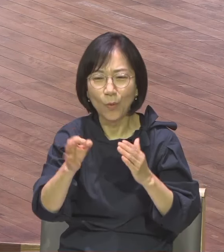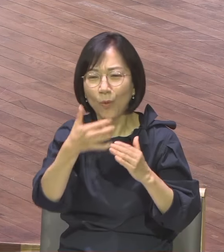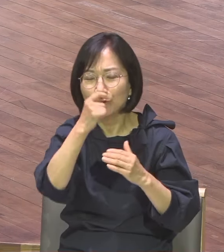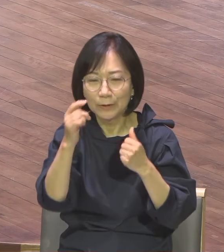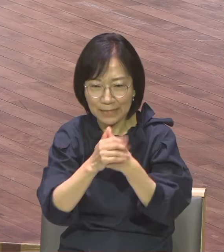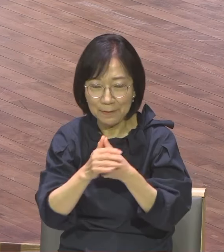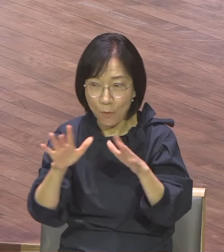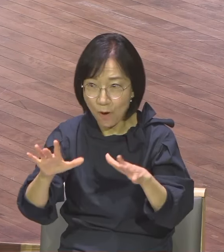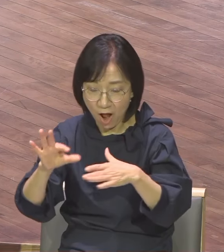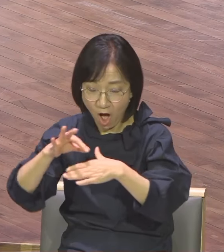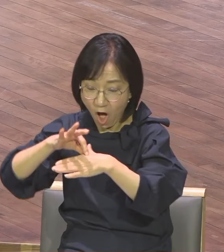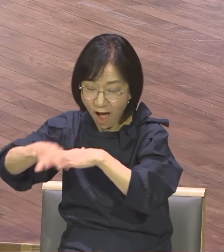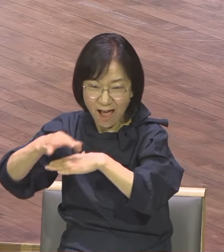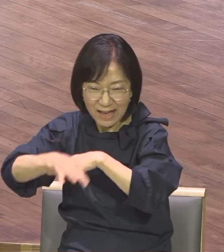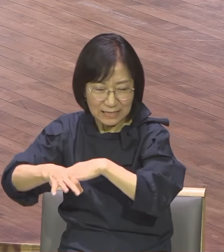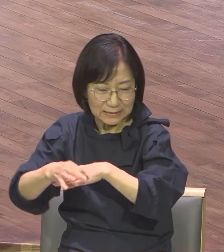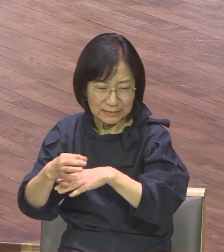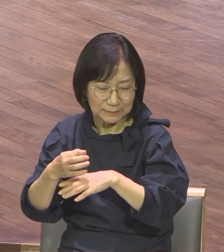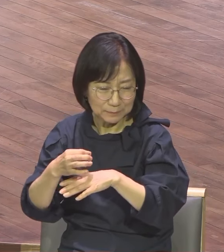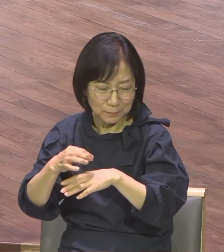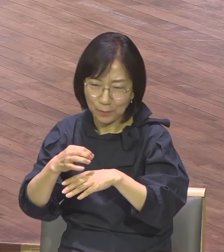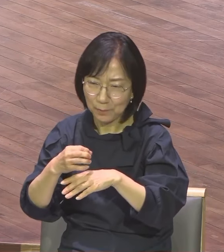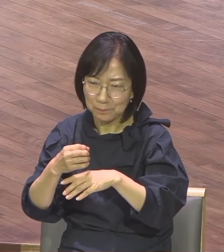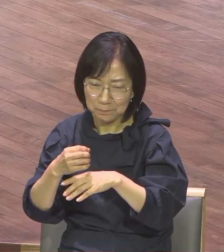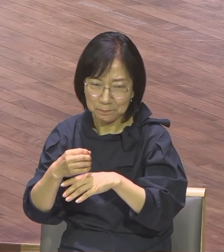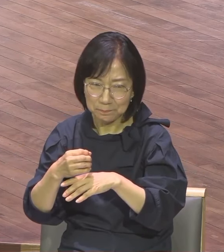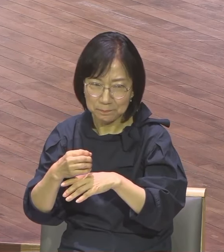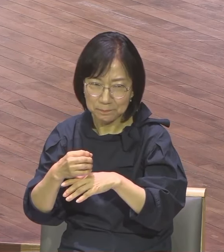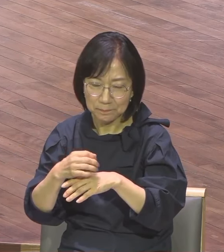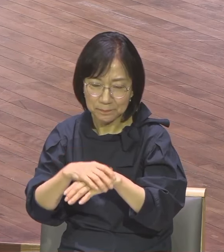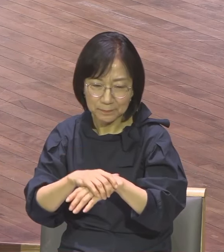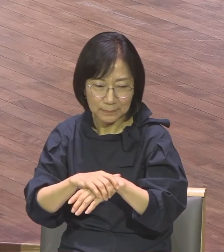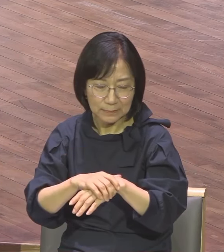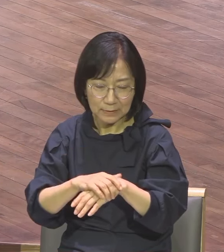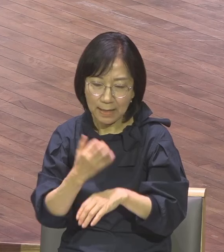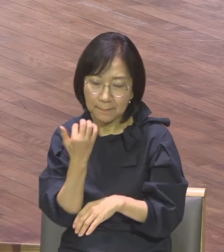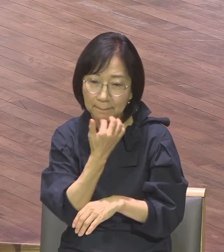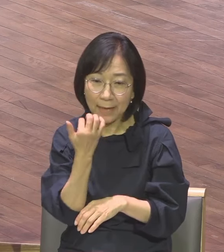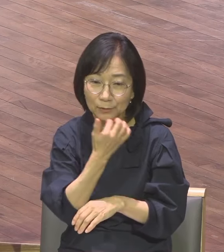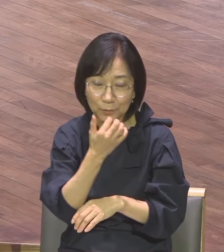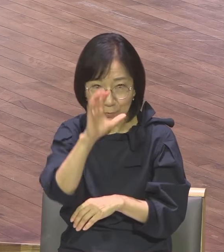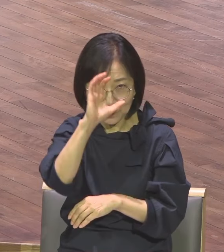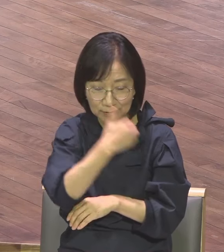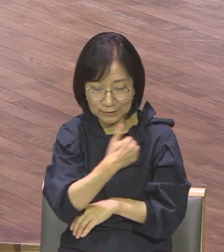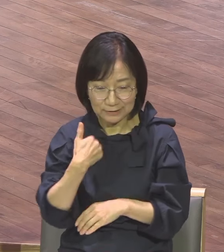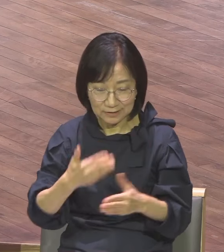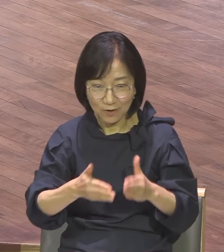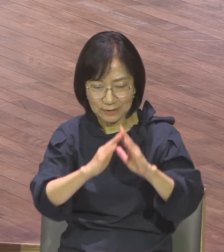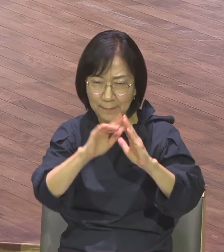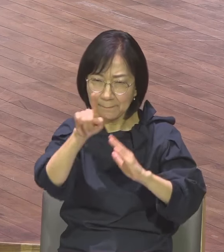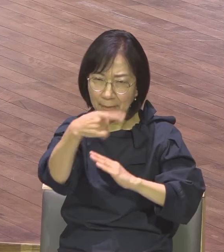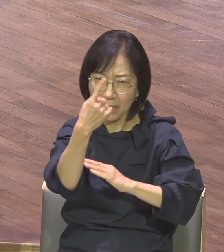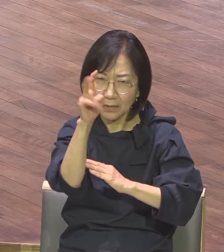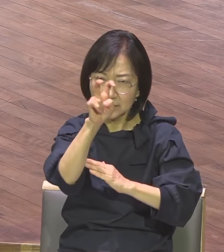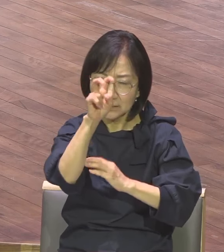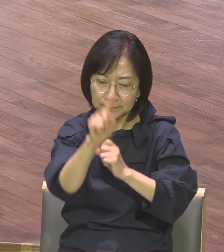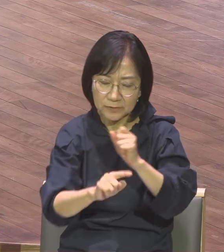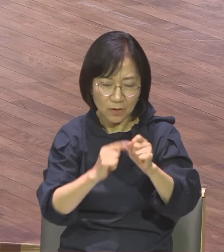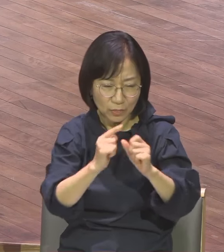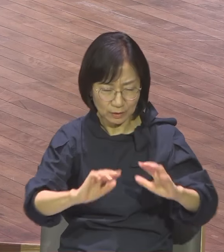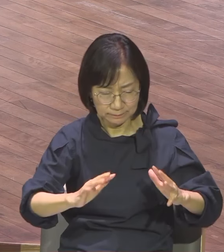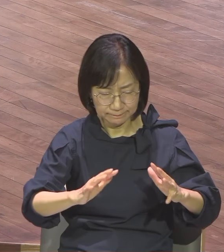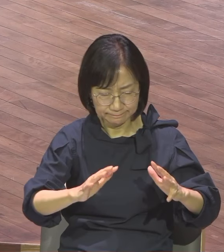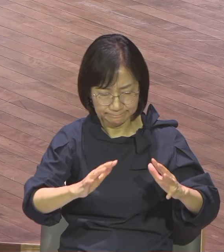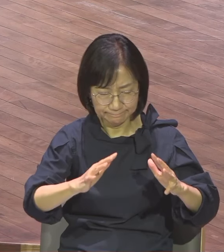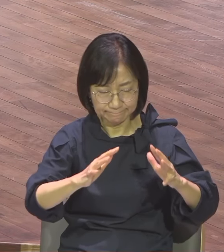뜯어가지고 참 뜯어가고 그 베드로 성당이 120년 동안 지었는데 대를 이어서 그렇게 어마어마하게 지었는데 그 대리